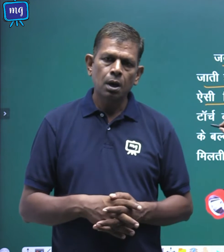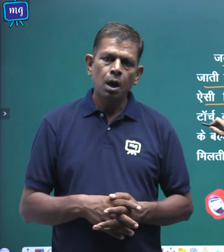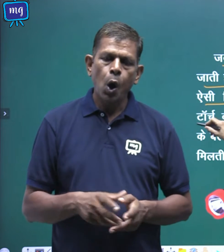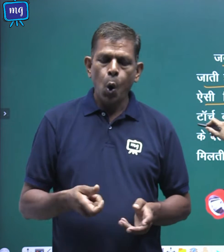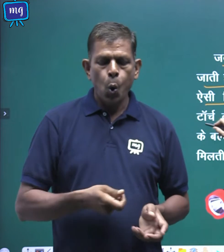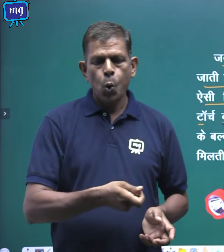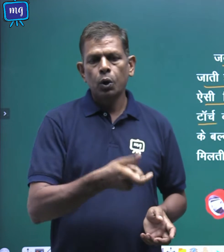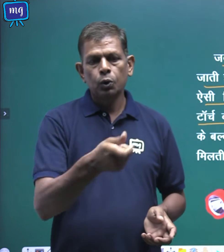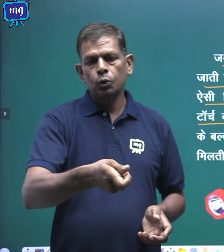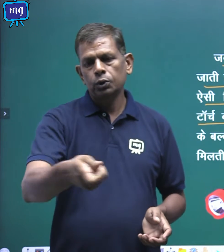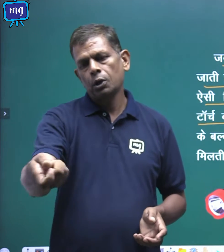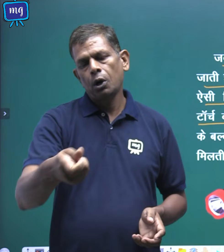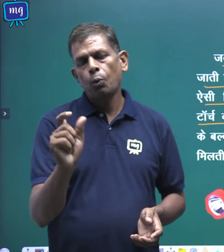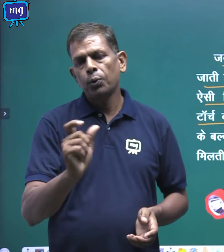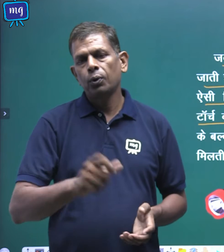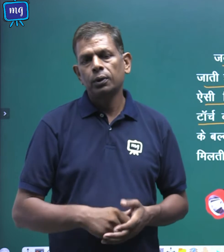टॉर्च का उपयोग